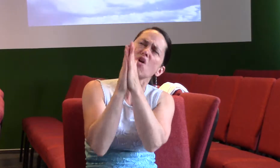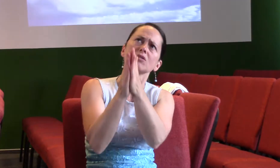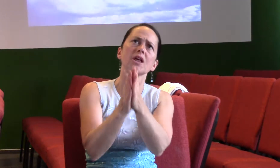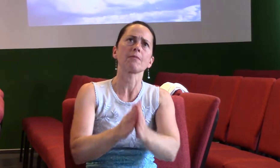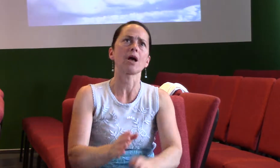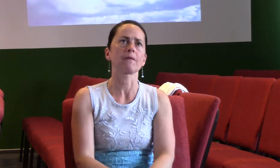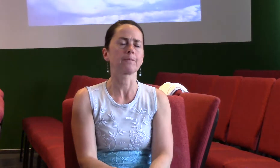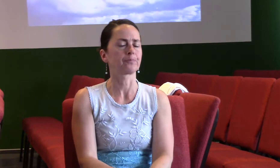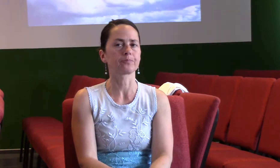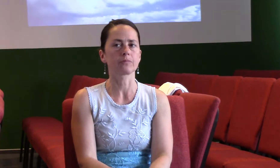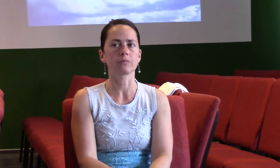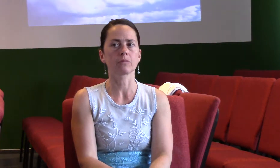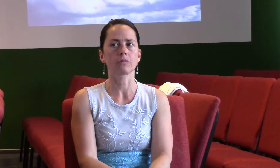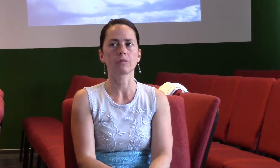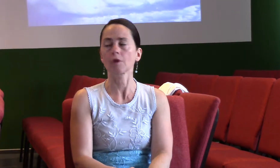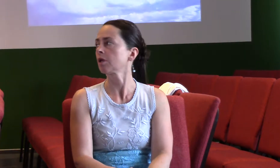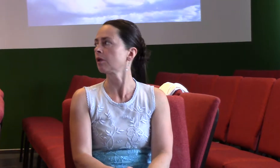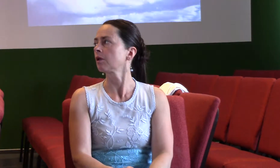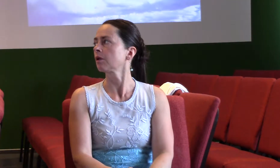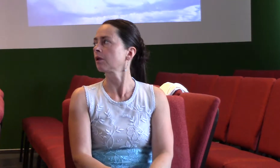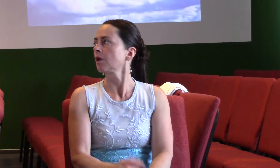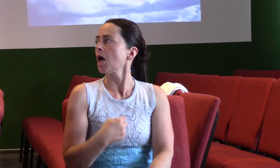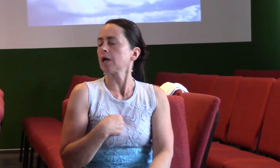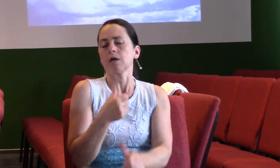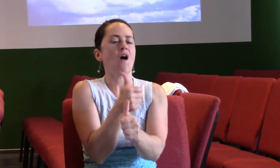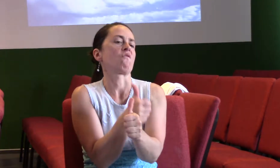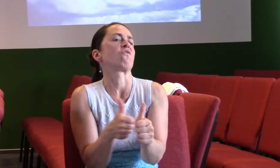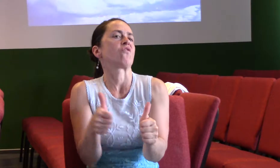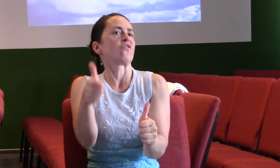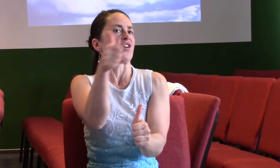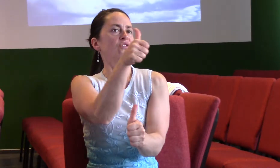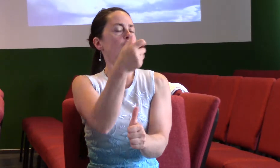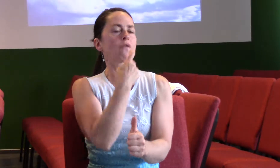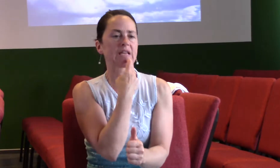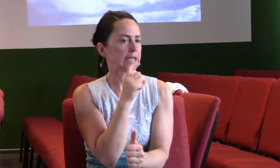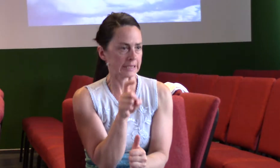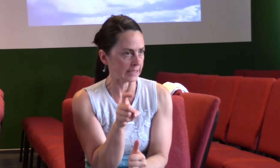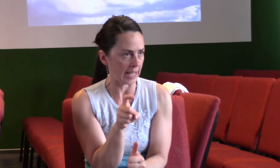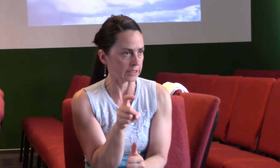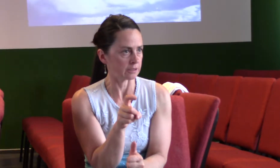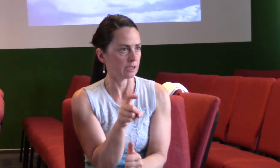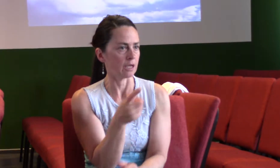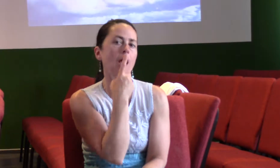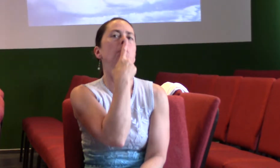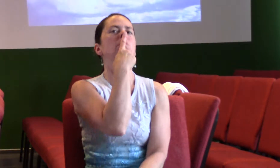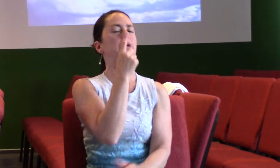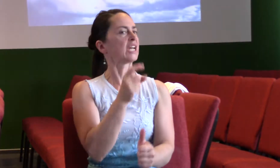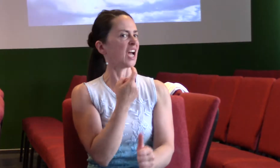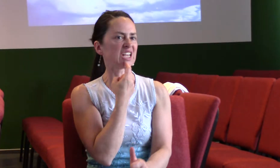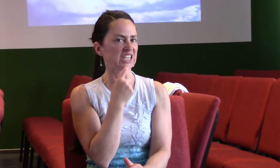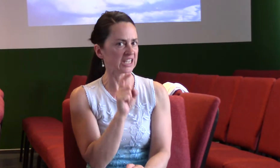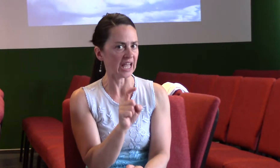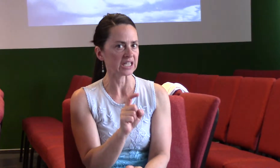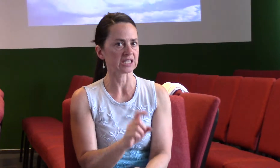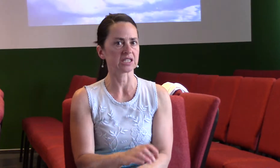Já se nechci vynášet, prosím vás, nebere to to tak, že bych se chtěl píšnit, ale já se za některé věci